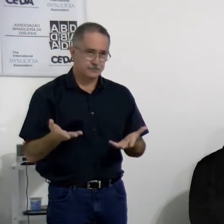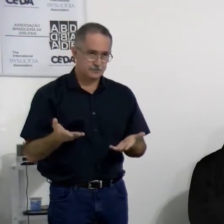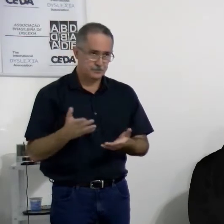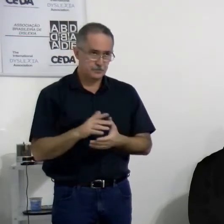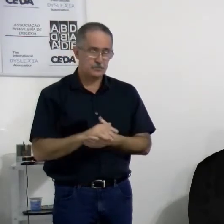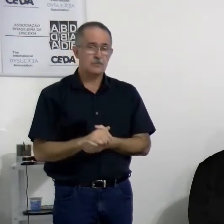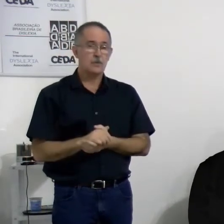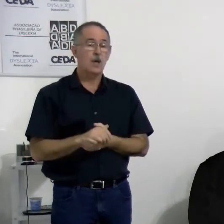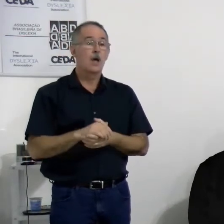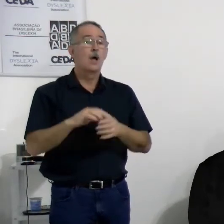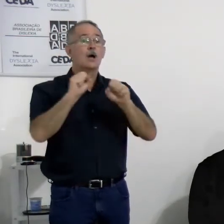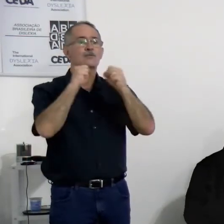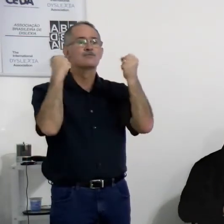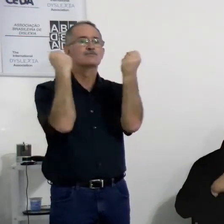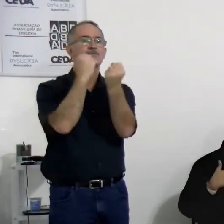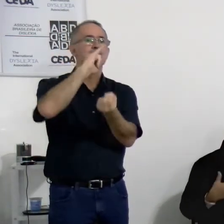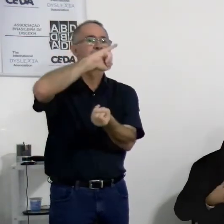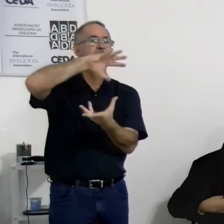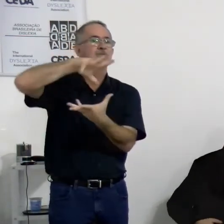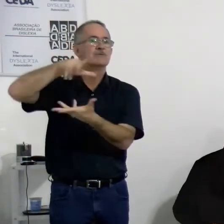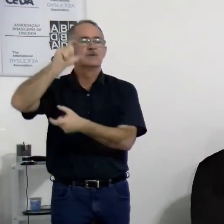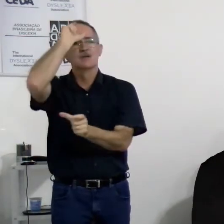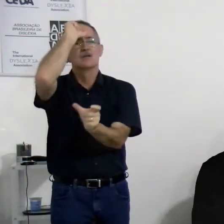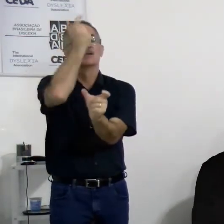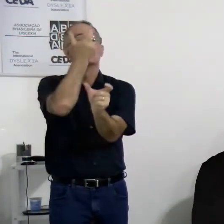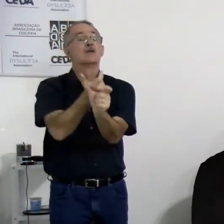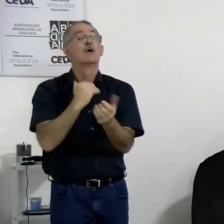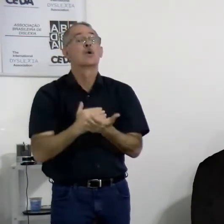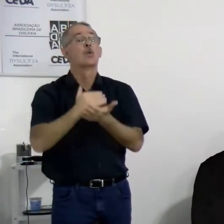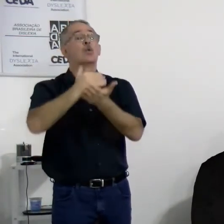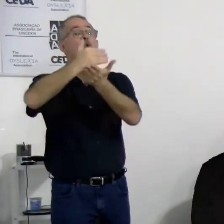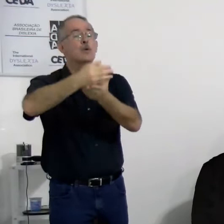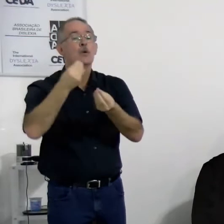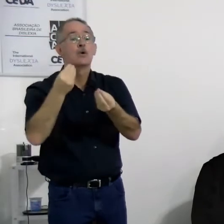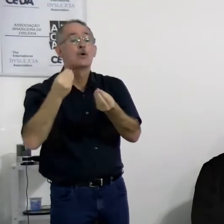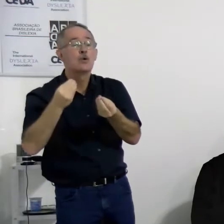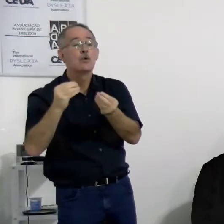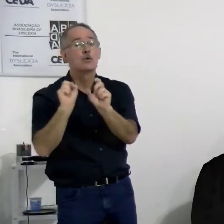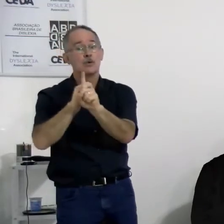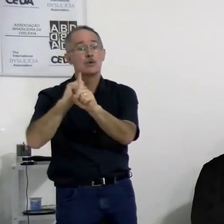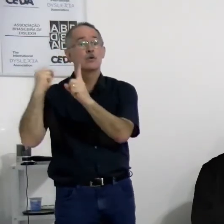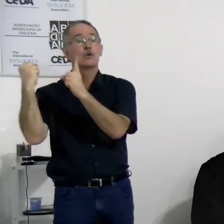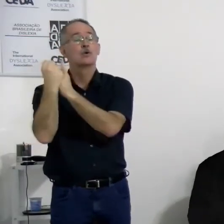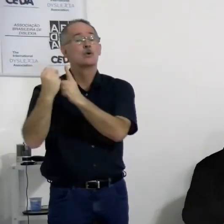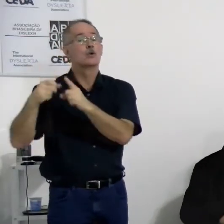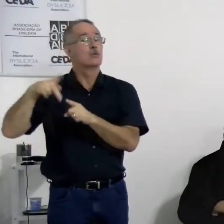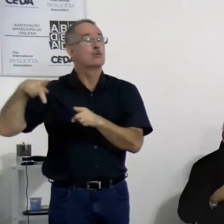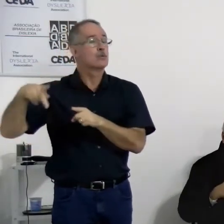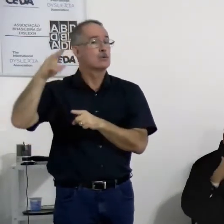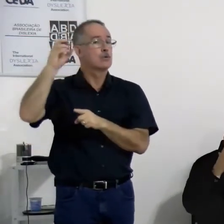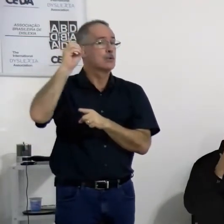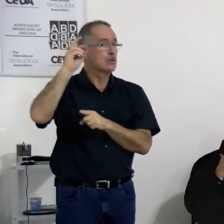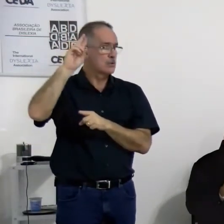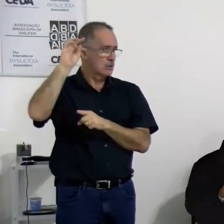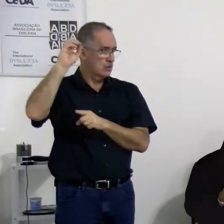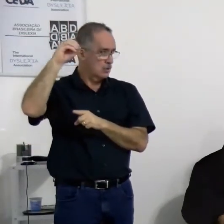A Associação Internacional de Dislexia evoluiu a partir da Sociedade Orton, não é? Do professor Orton, que